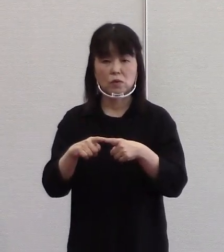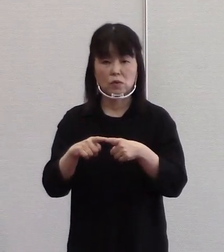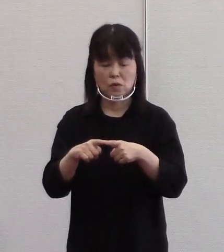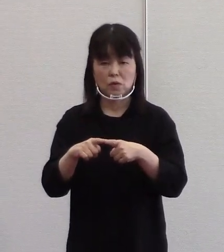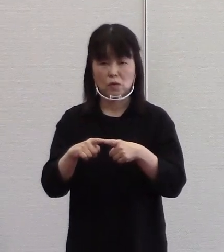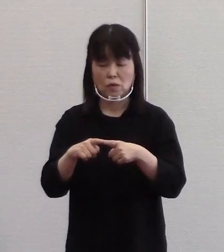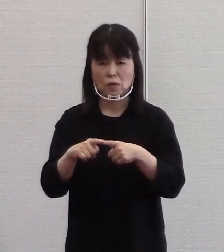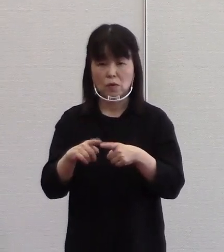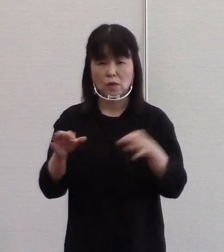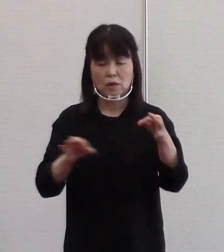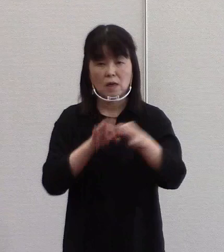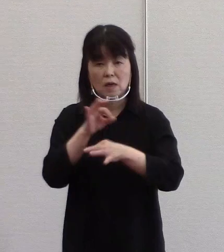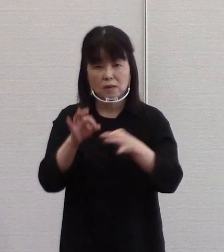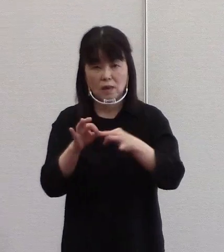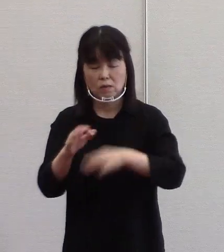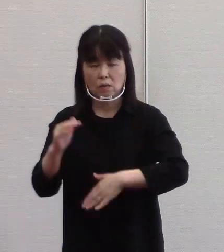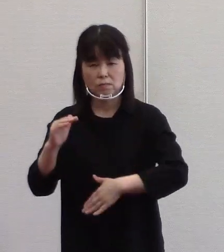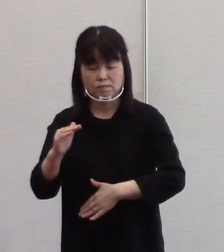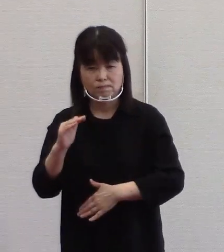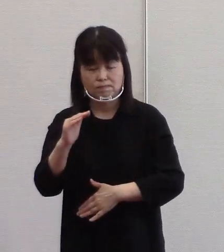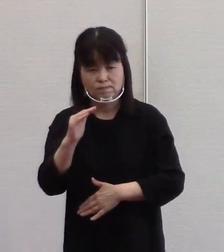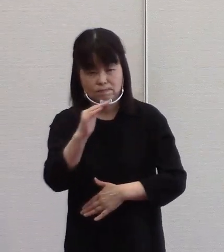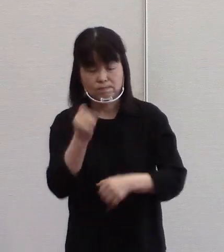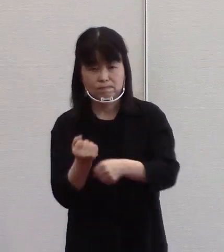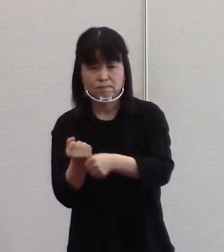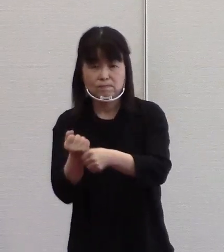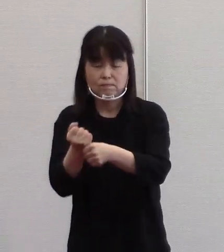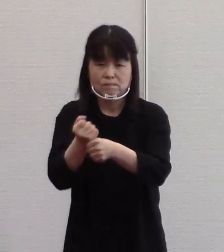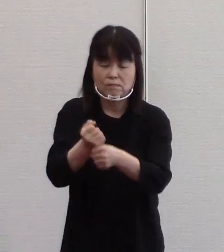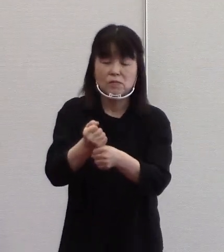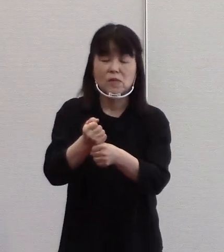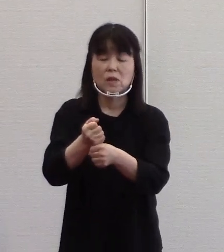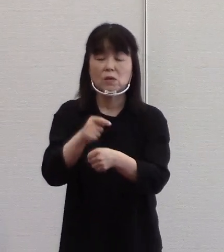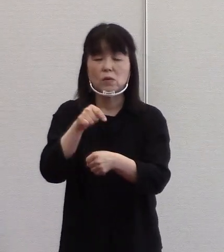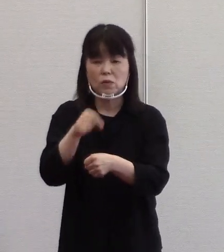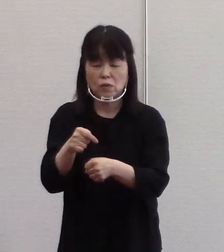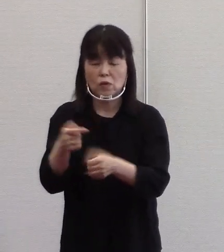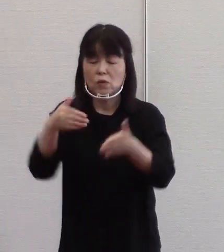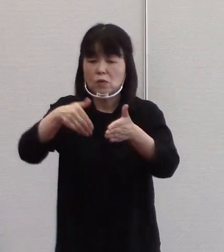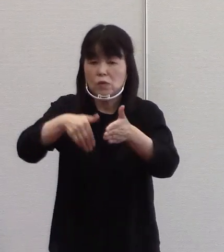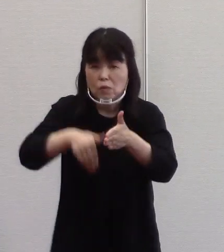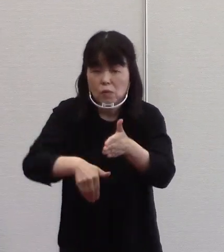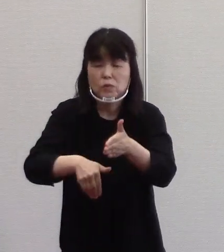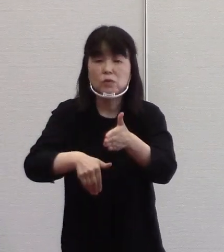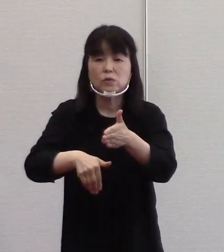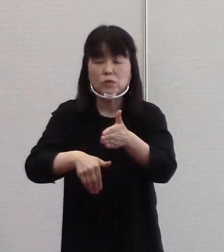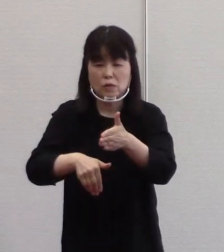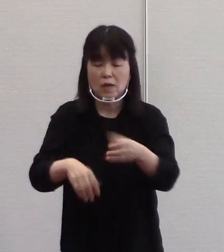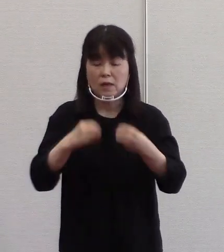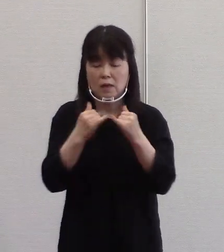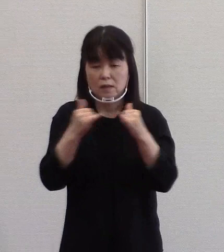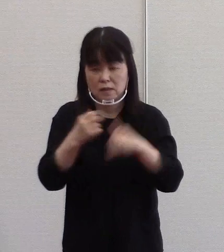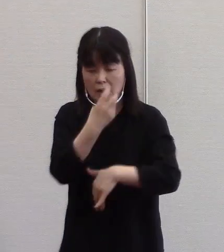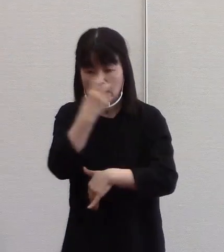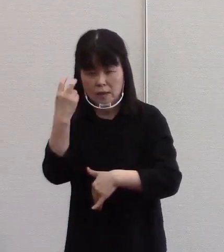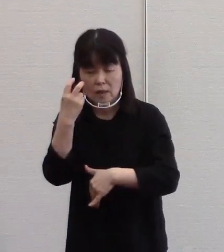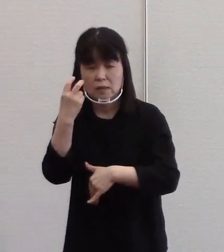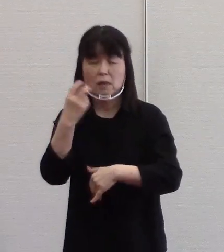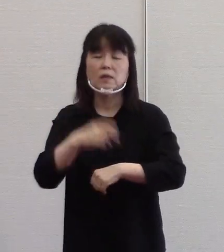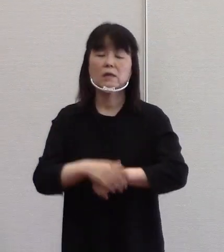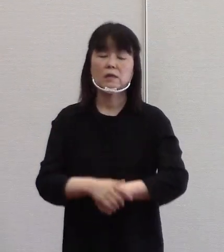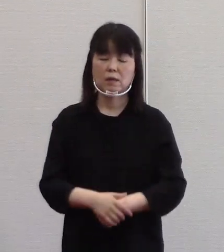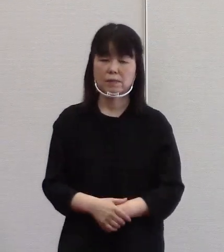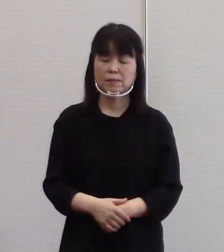ステップアップしていくという、その途中でまあこういう状況になったところでありますけれども、大きな方向としてはやは